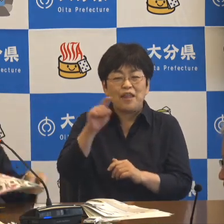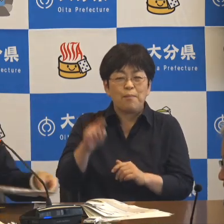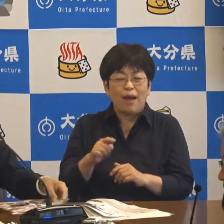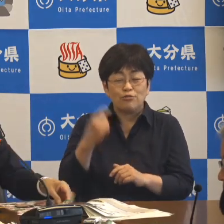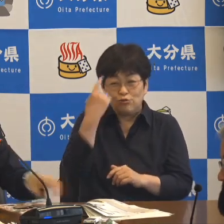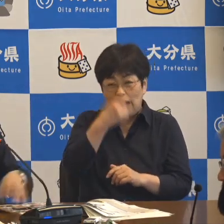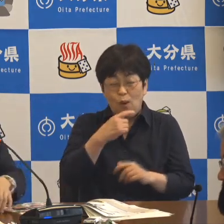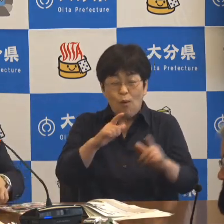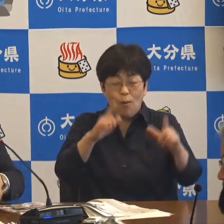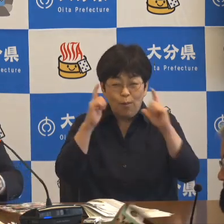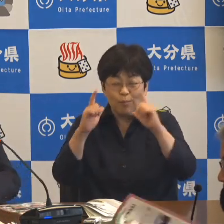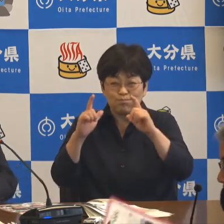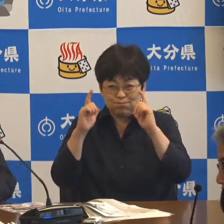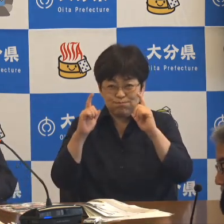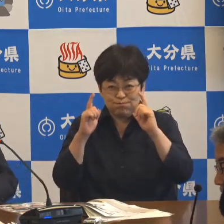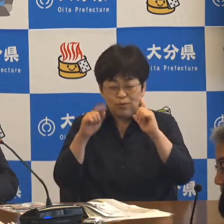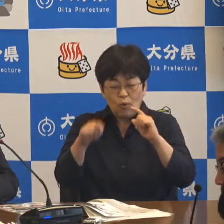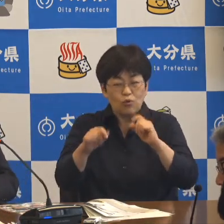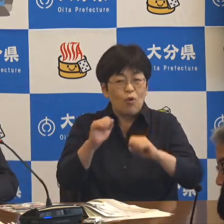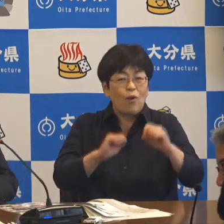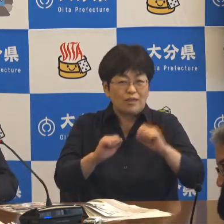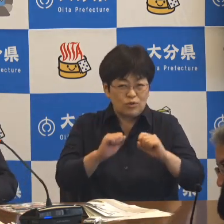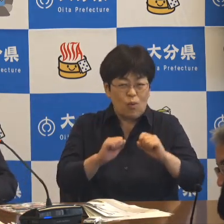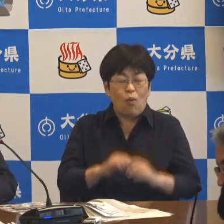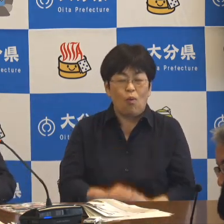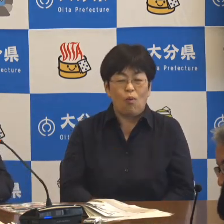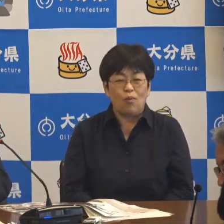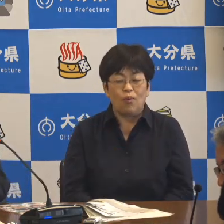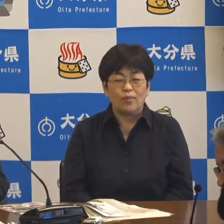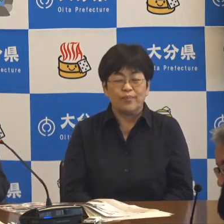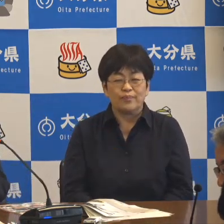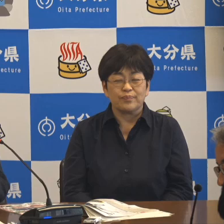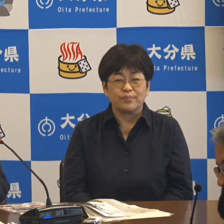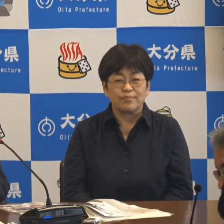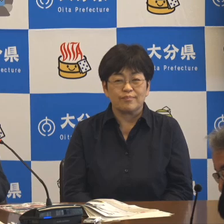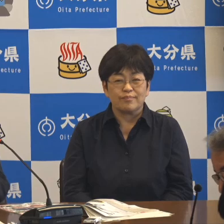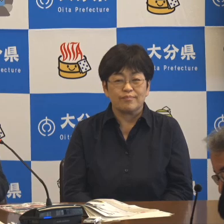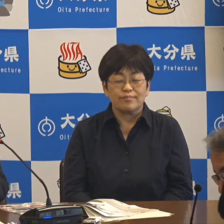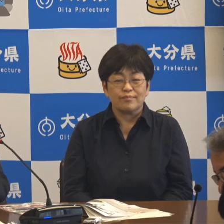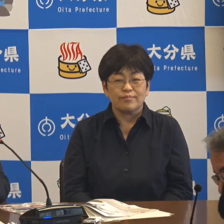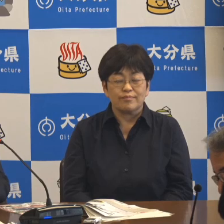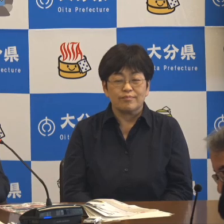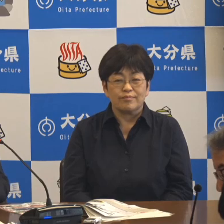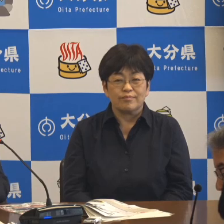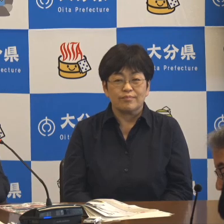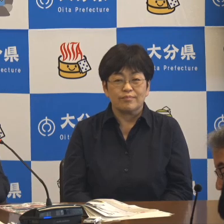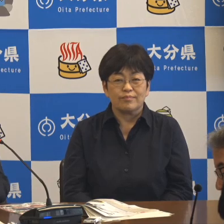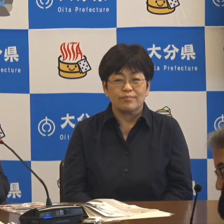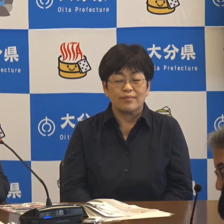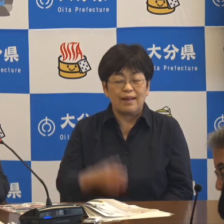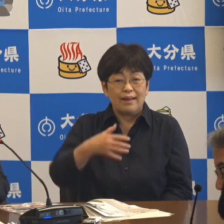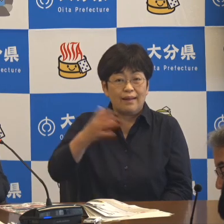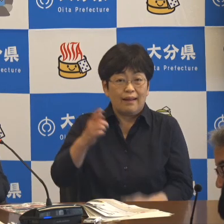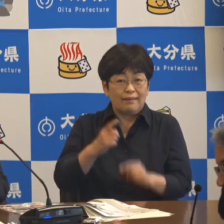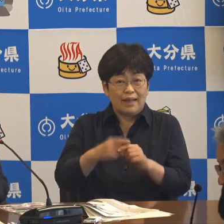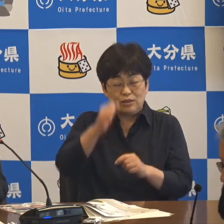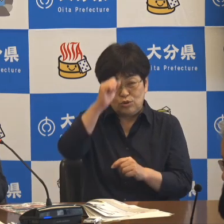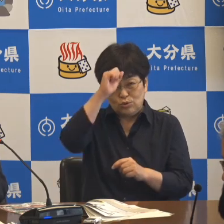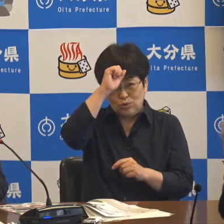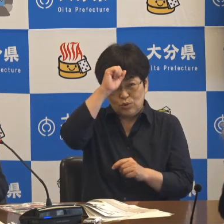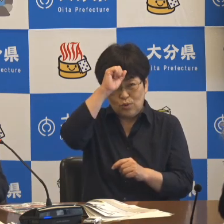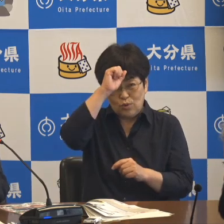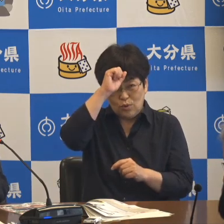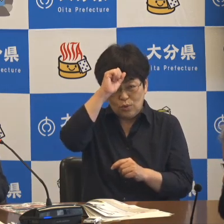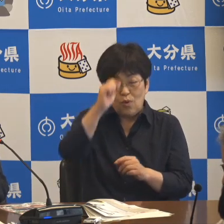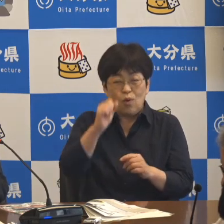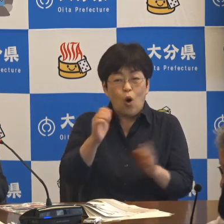とか、それから報道していただいておりますけれども、熱中症の一時休憩